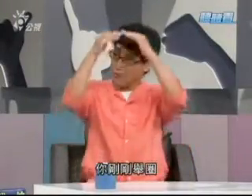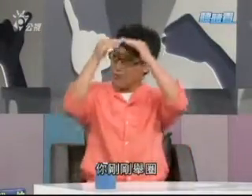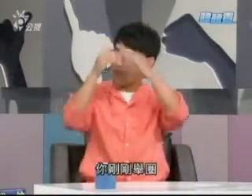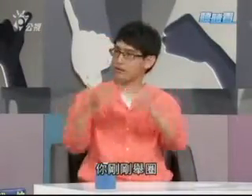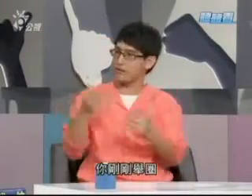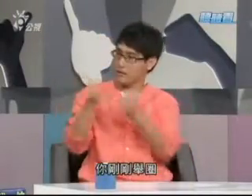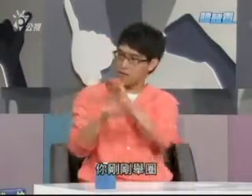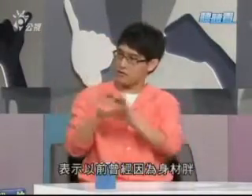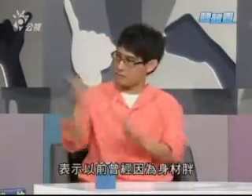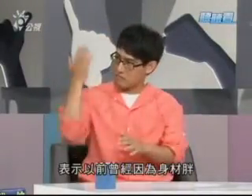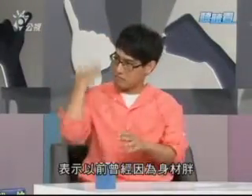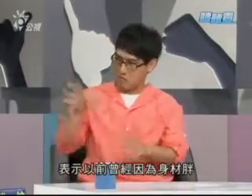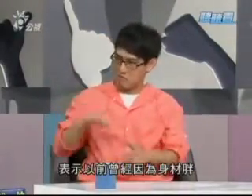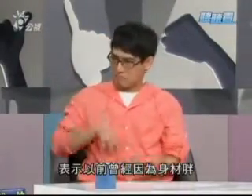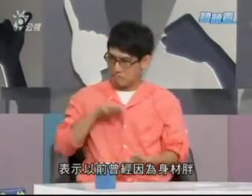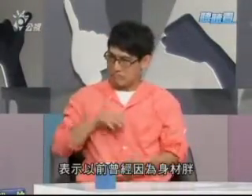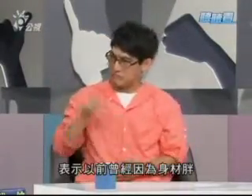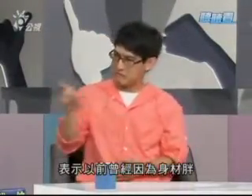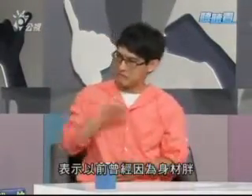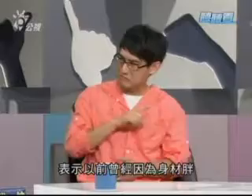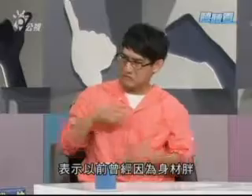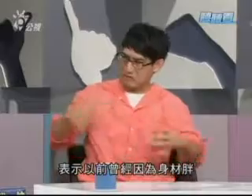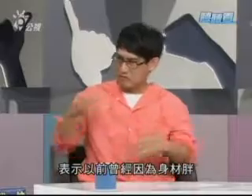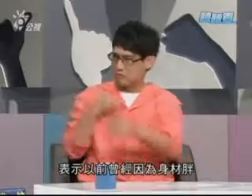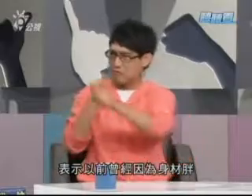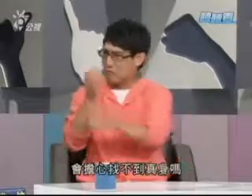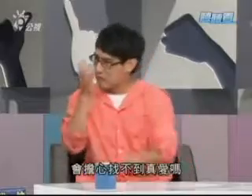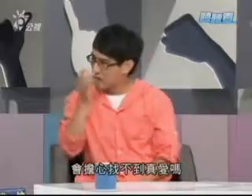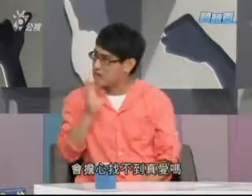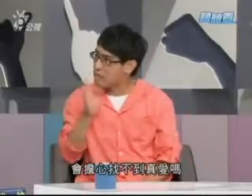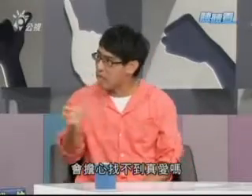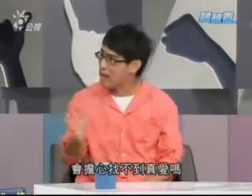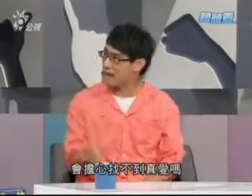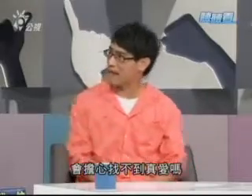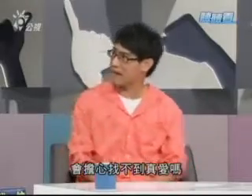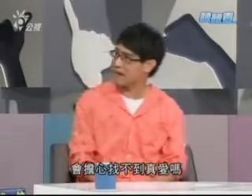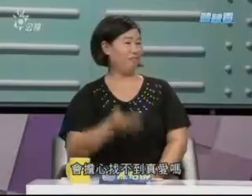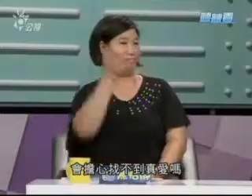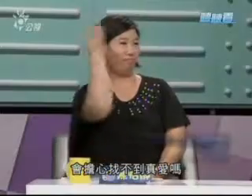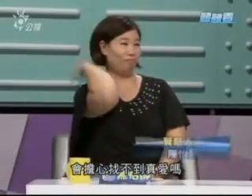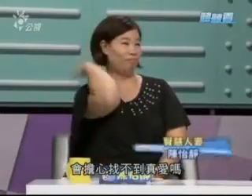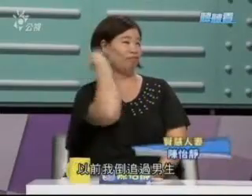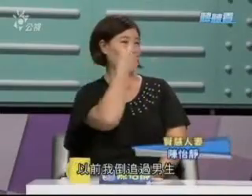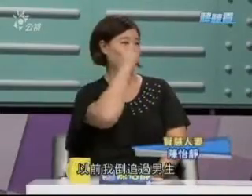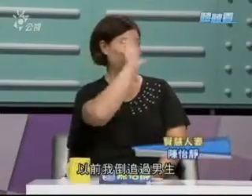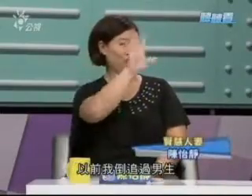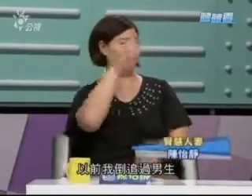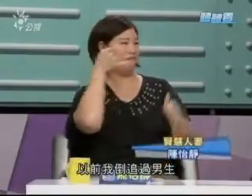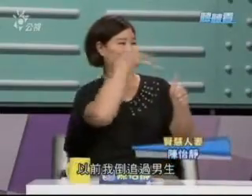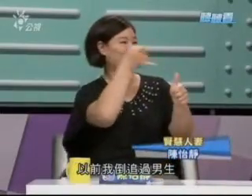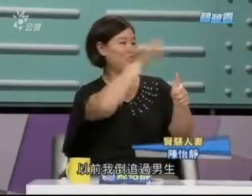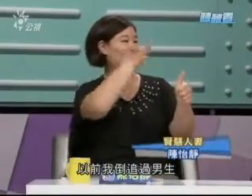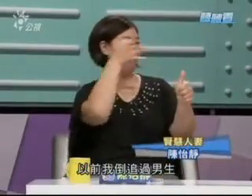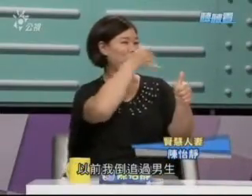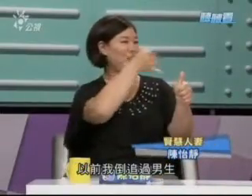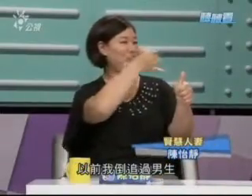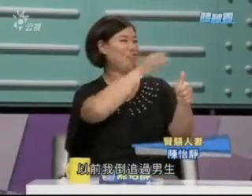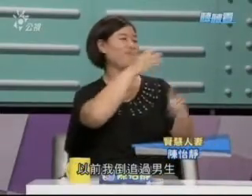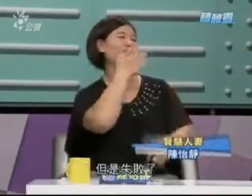举圈表示以前曾经因为身材胖会担心找不到真爱吗？ 以前我倒追过男生，但